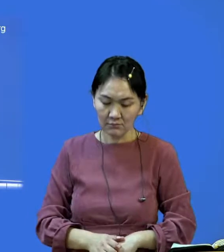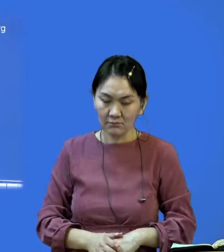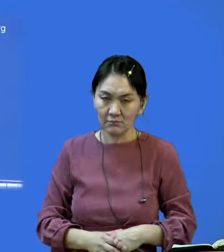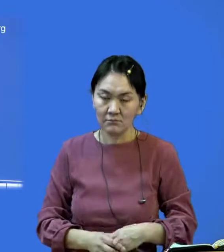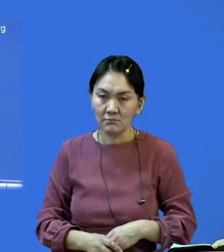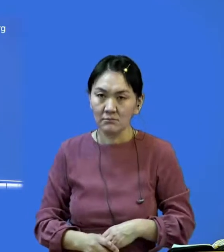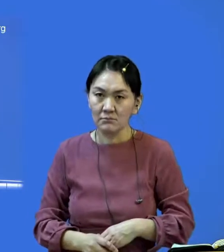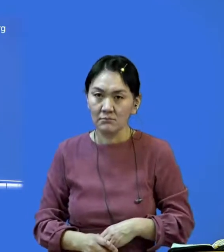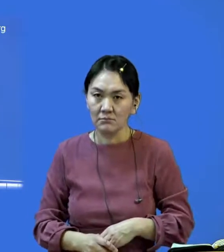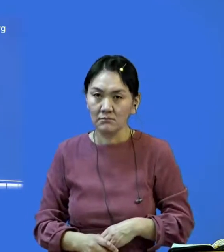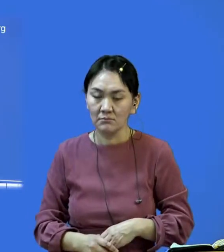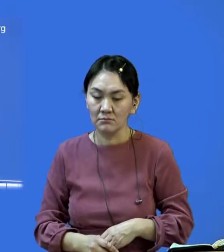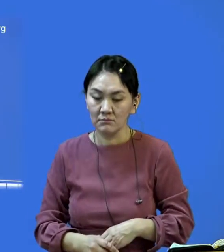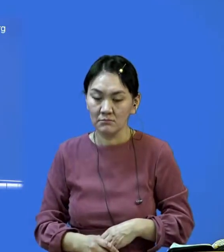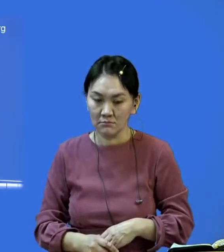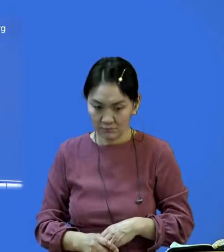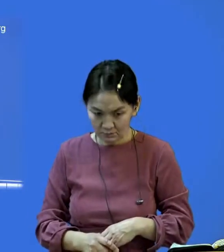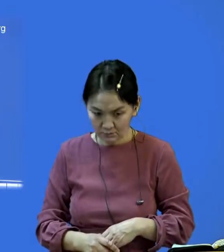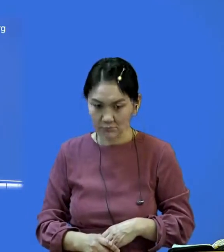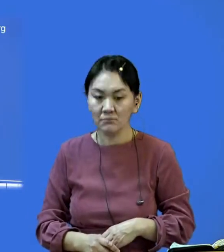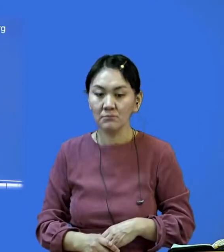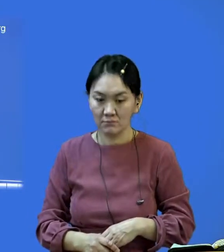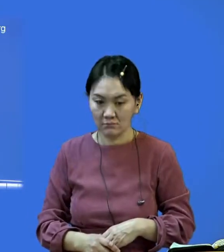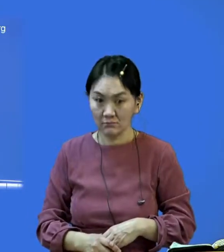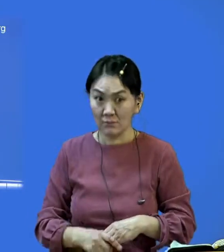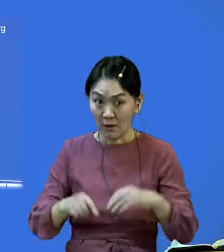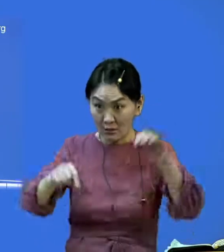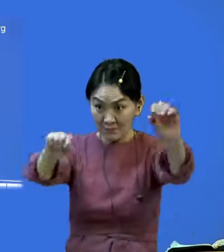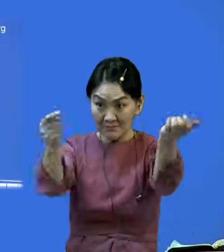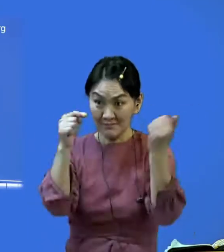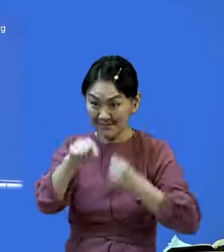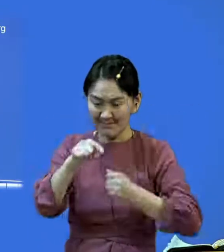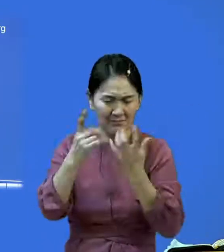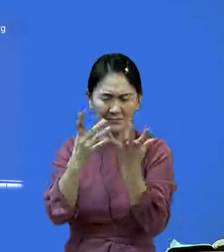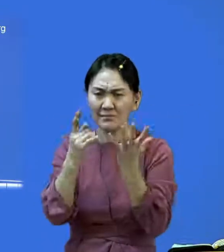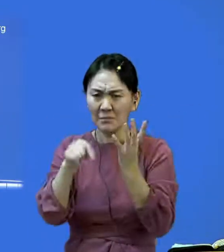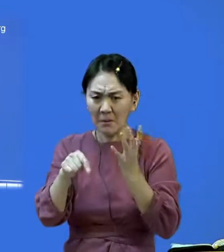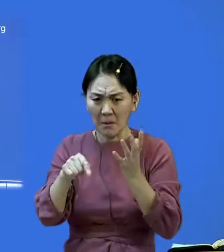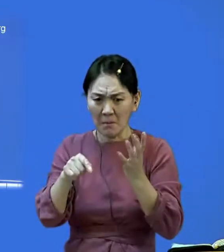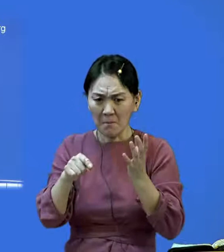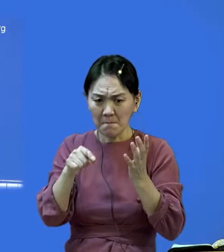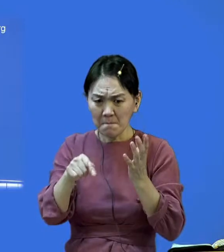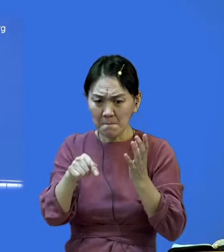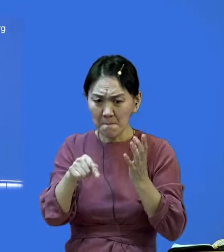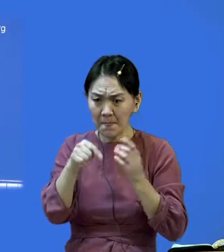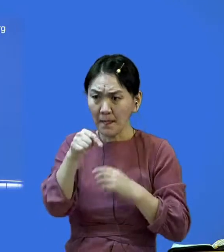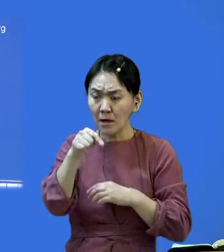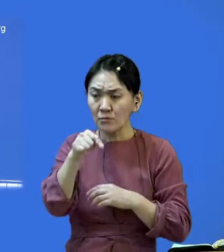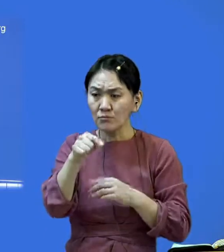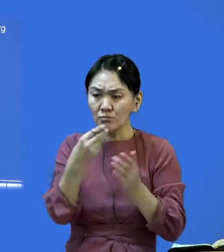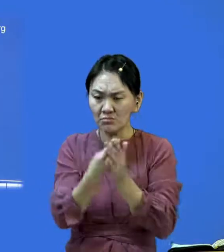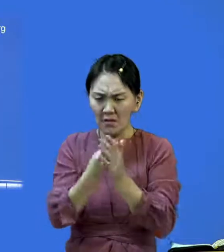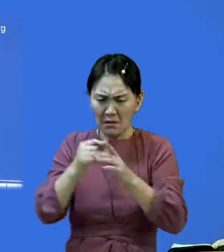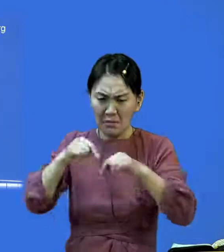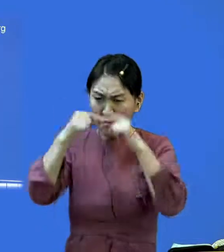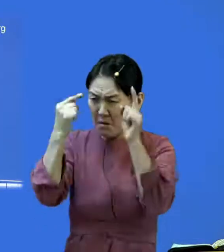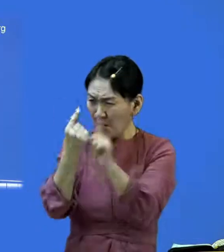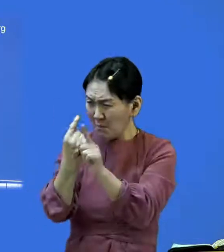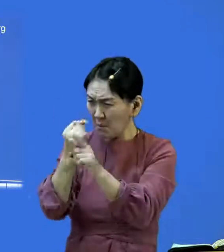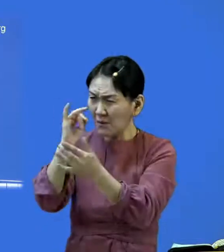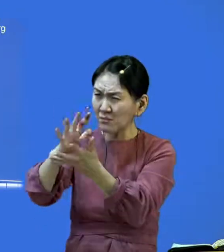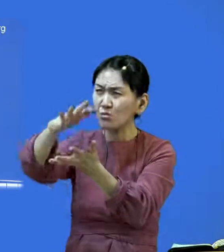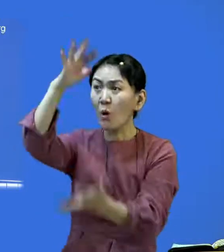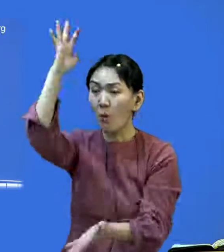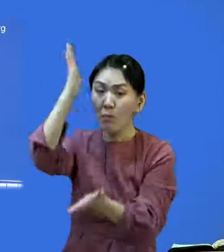нь тэнгэрт байгаа эцгийн чинь хүсэл биш юм аа гэсэн. Тэгэлэр энэ багчууд гэдээ байгаа нь тийм ээ гим нүгэлтэй ч байдаг байсан